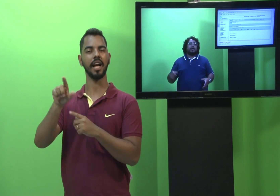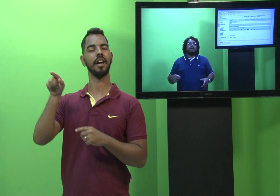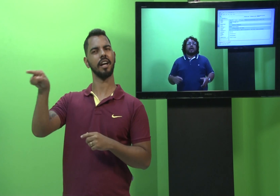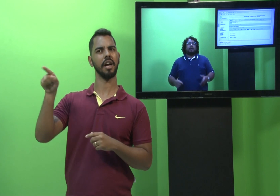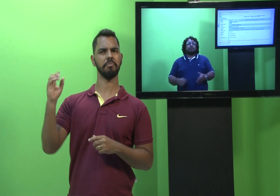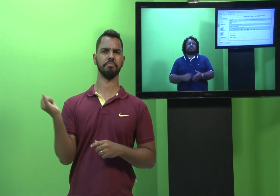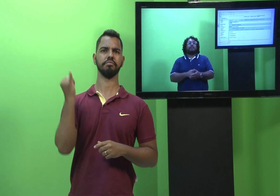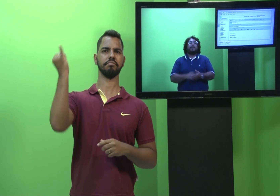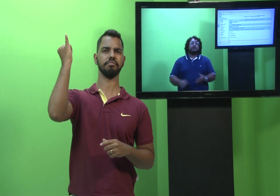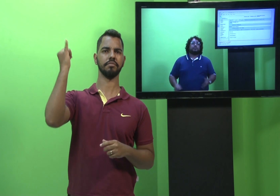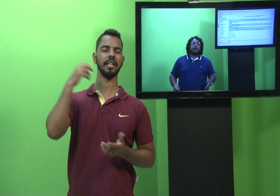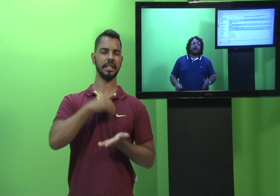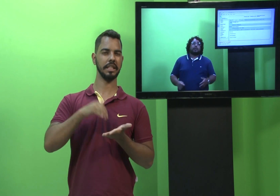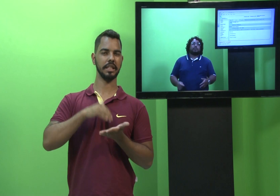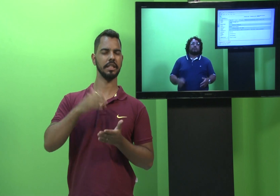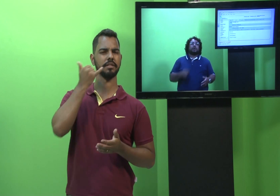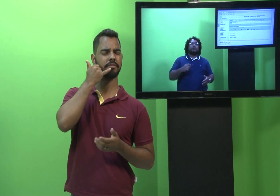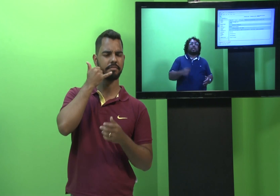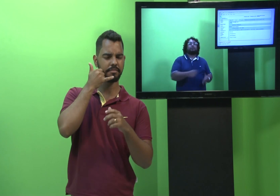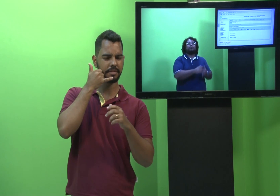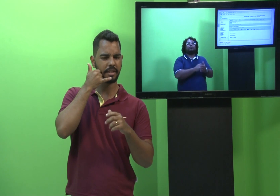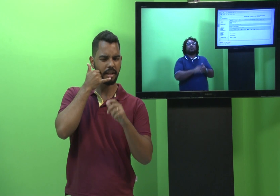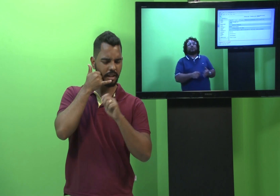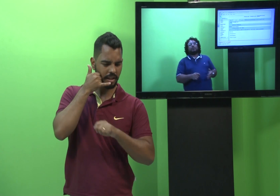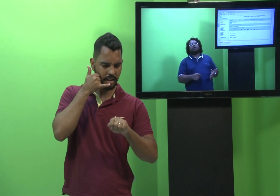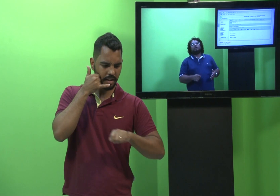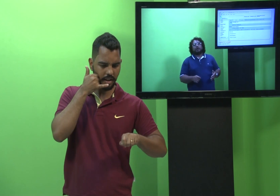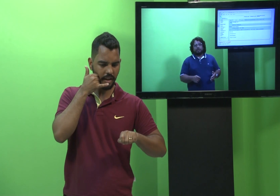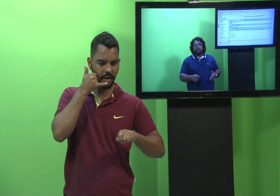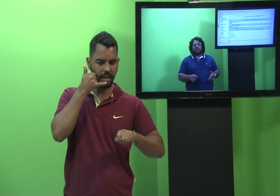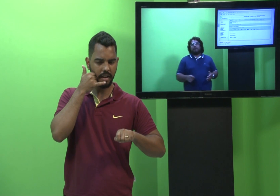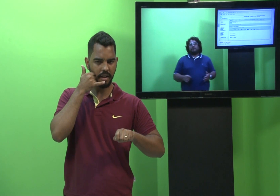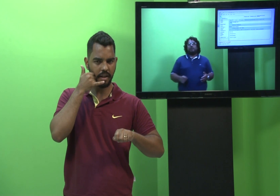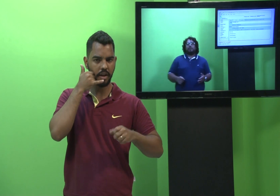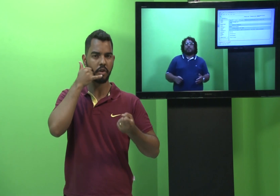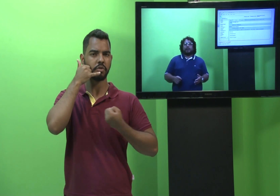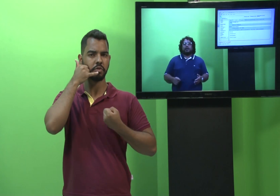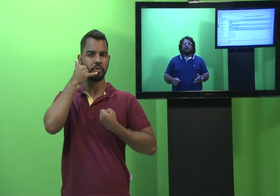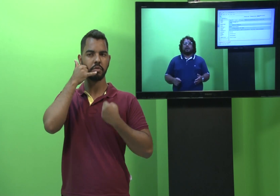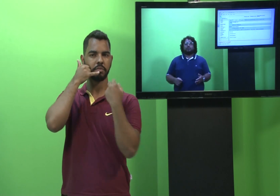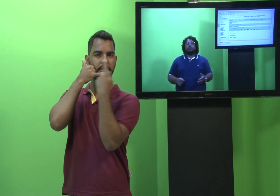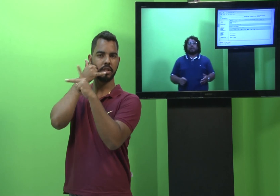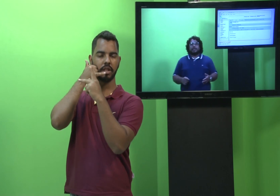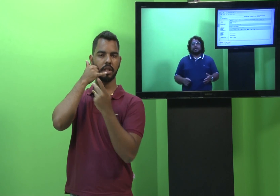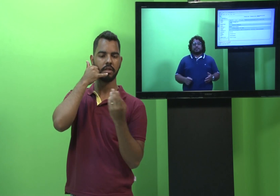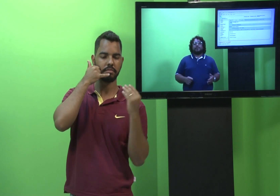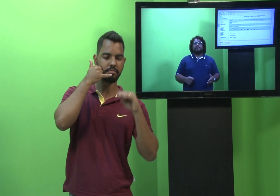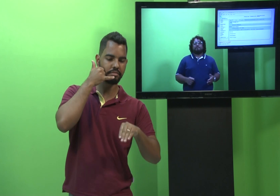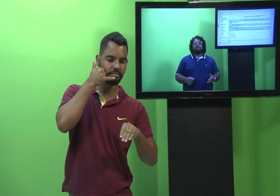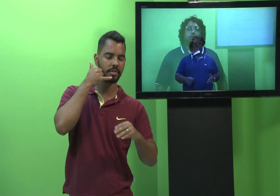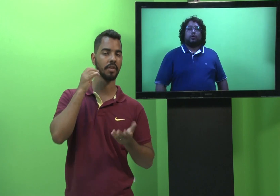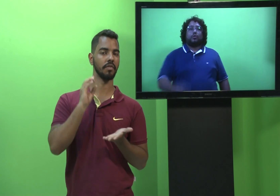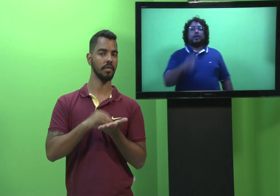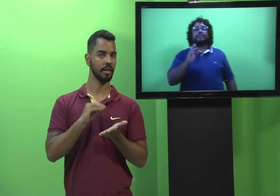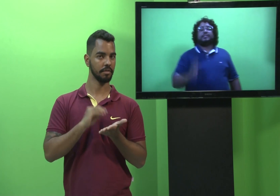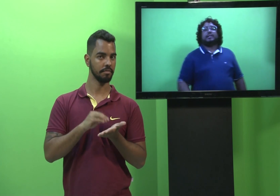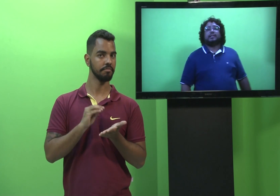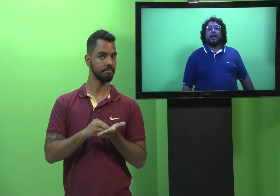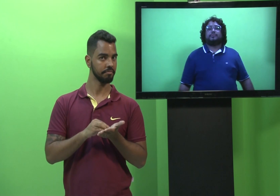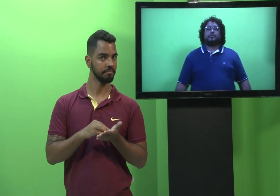secretária anotasse apenas o recado, mas não anotasse o número de telefone para retorno da ligação. Com as facilidades